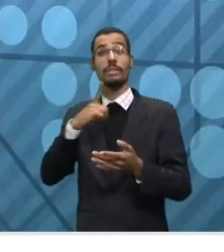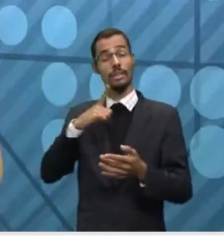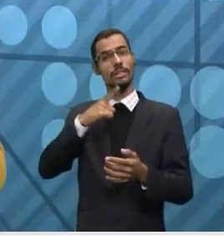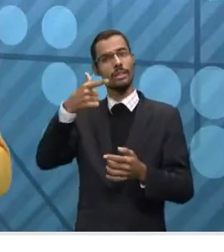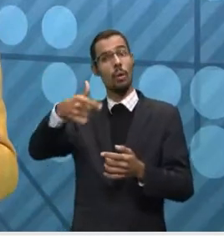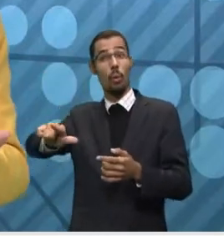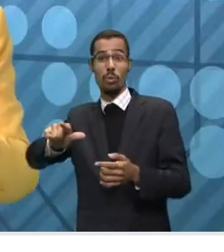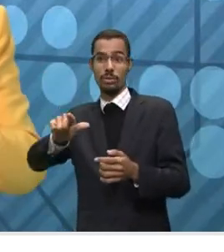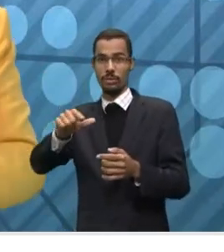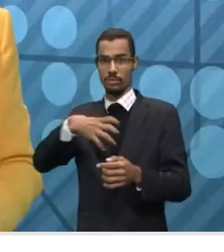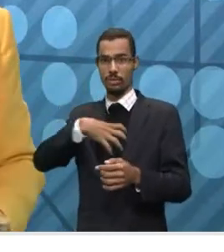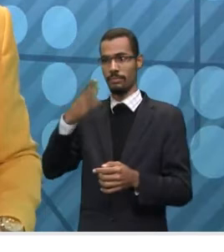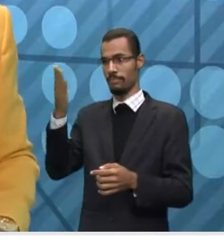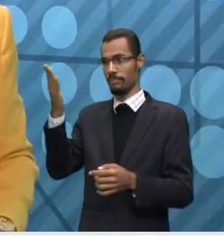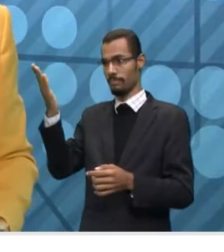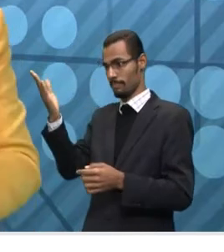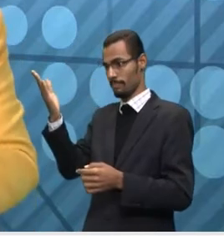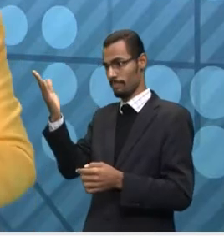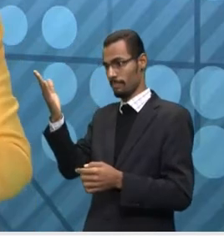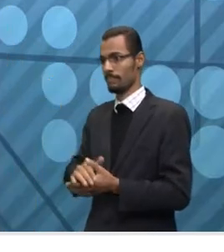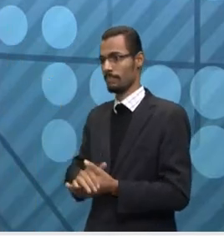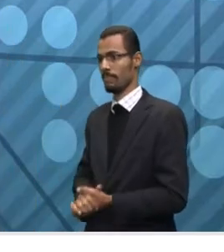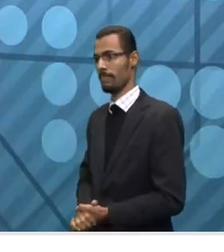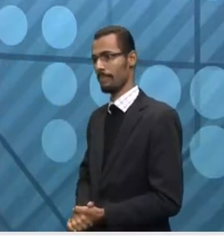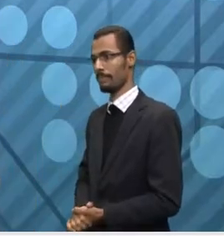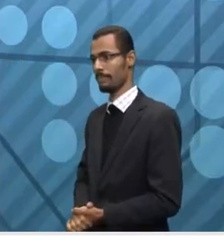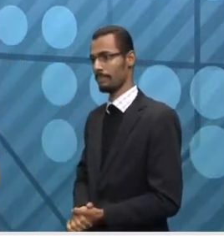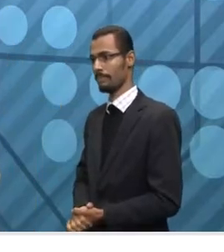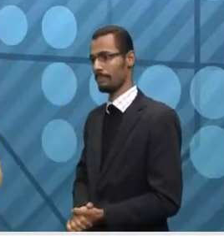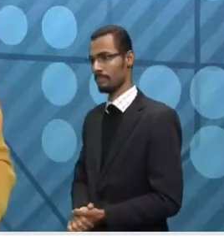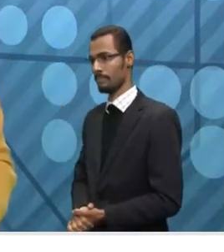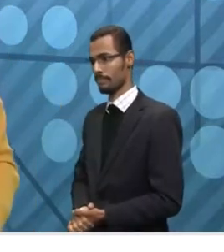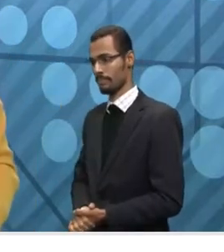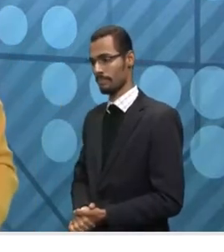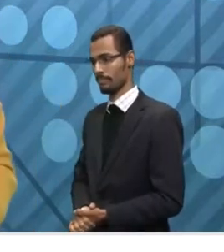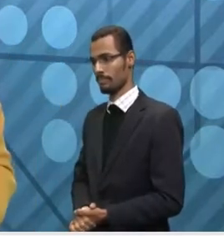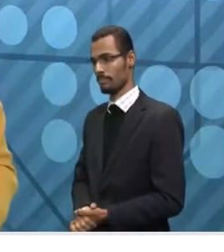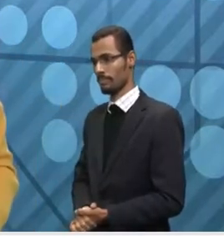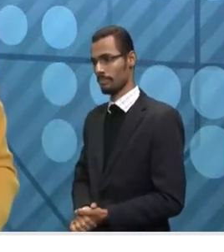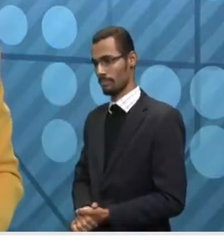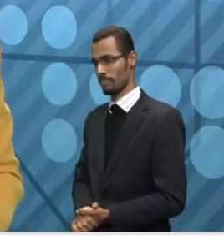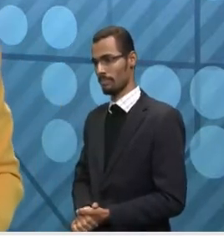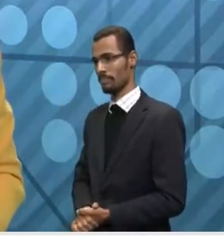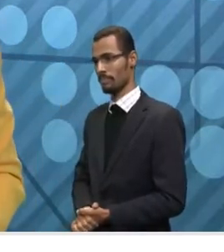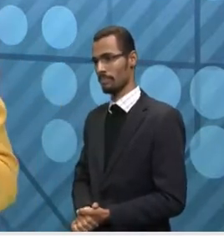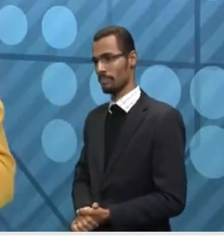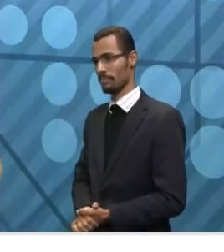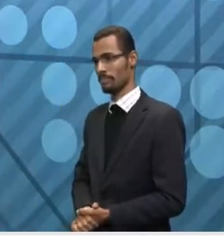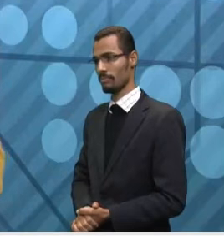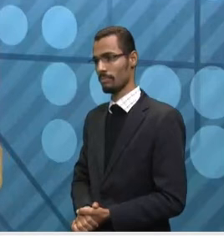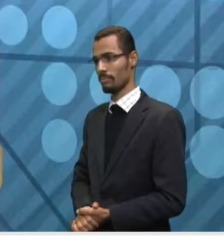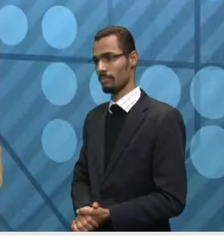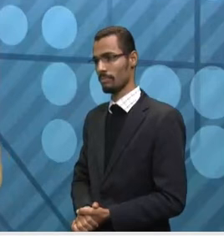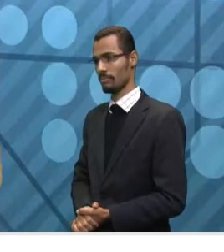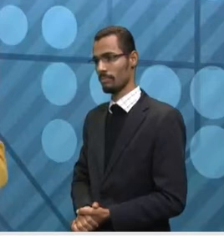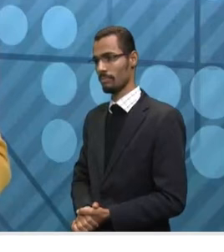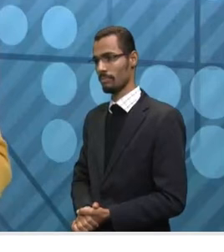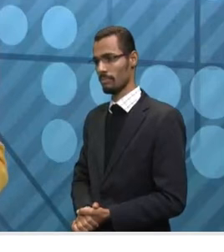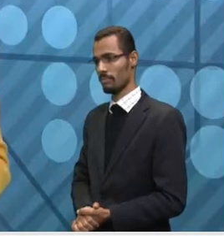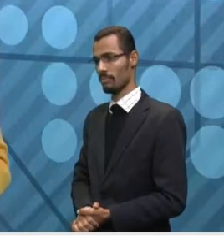outra configuração de mãos. Agora vai ser essa configuração de mãos, tá? Esquecer, ó, esquecer. Estar